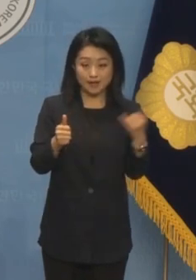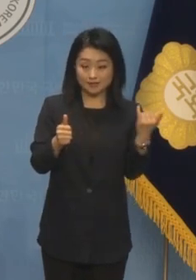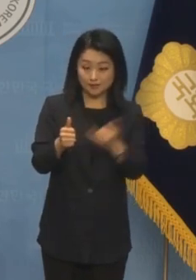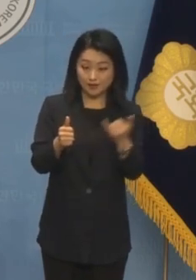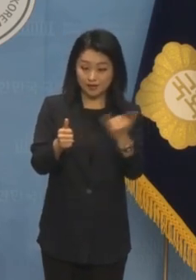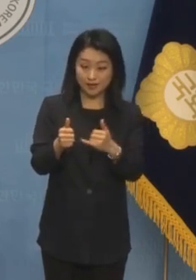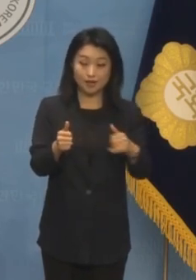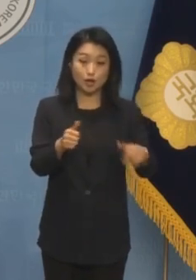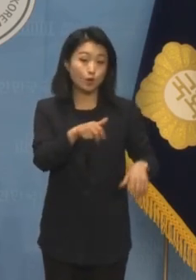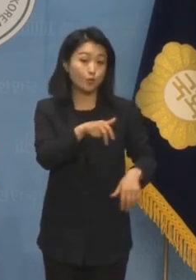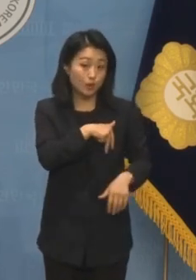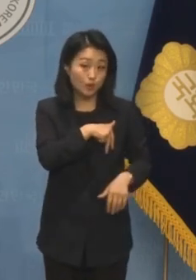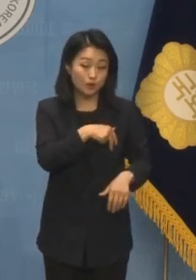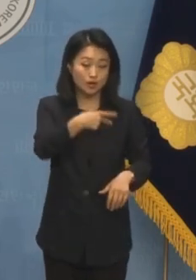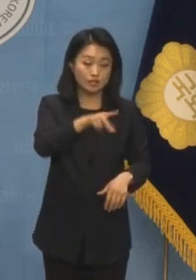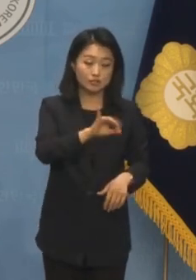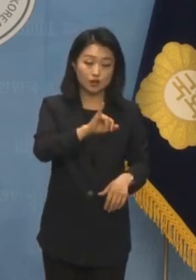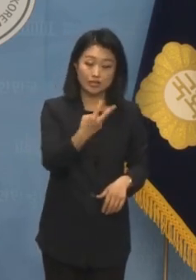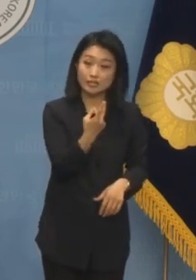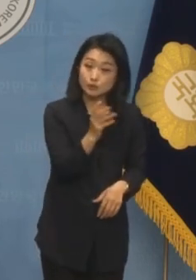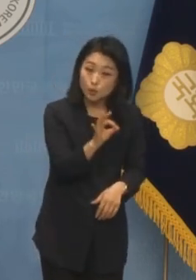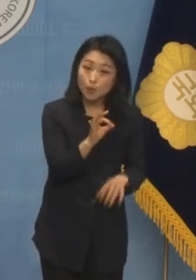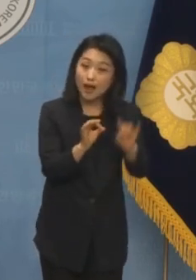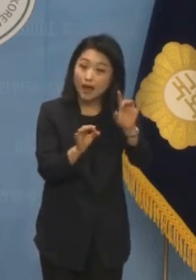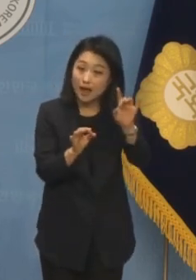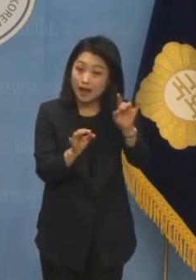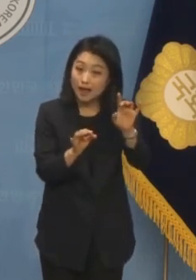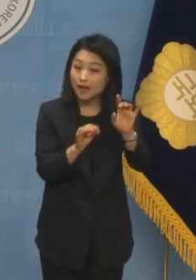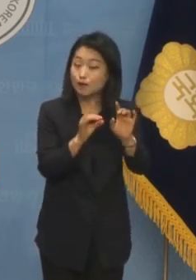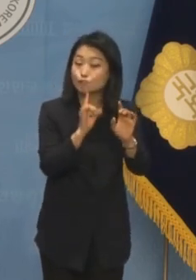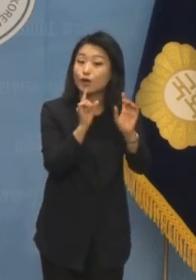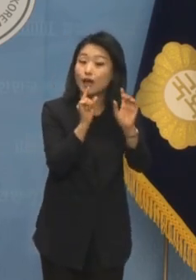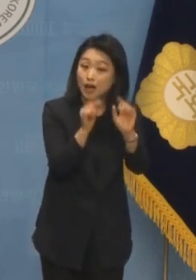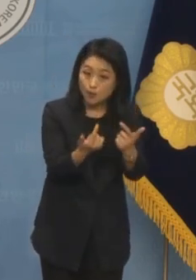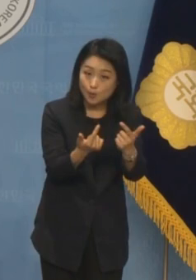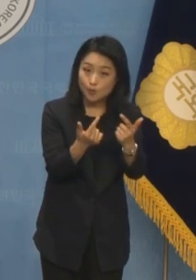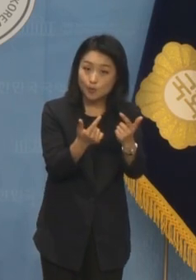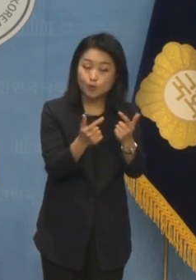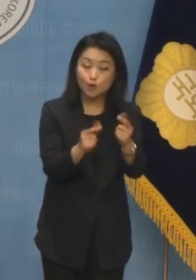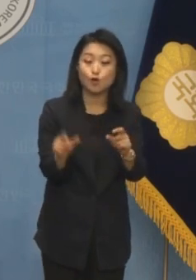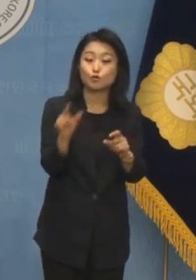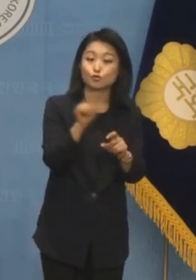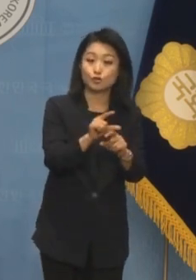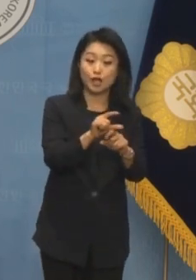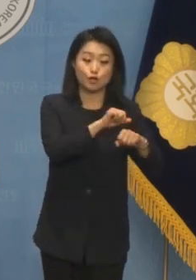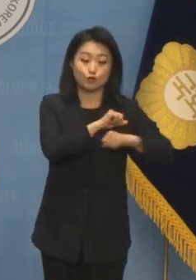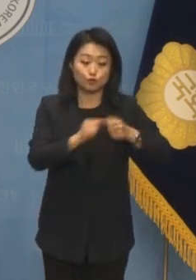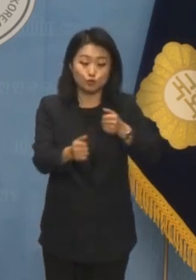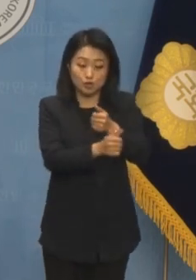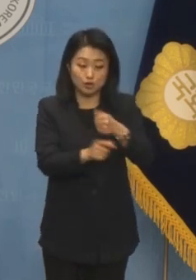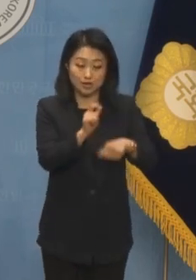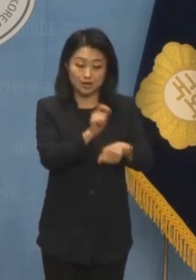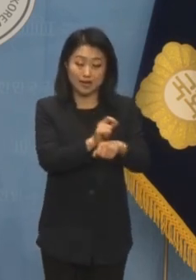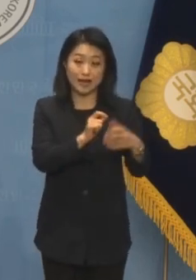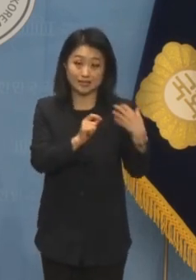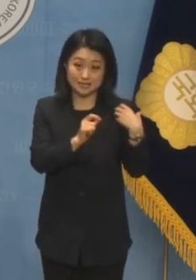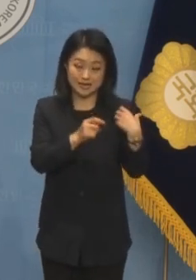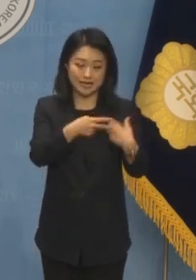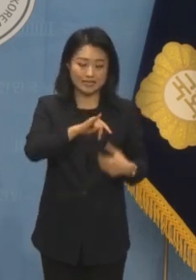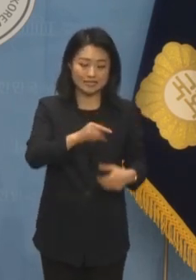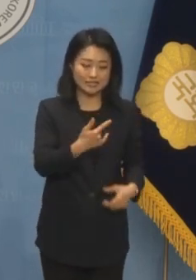국민의힘 의원은 성일종 사무총장뿐이 아니었습니다. 당시 국방위 간사했던 신원식 현